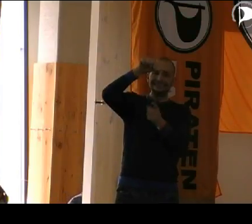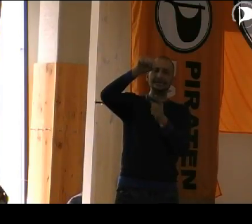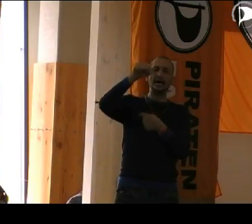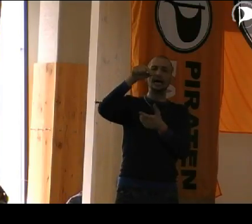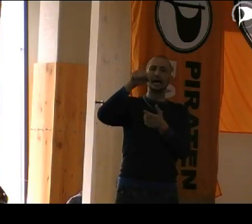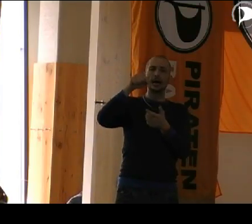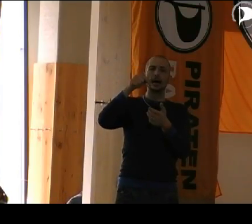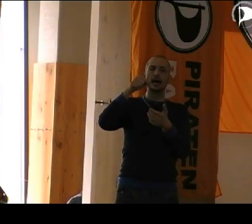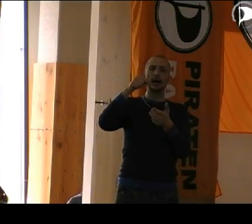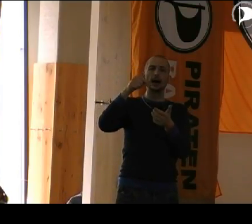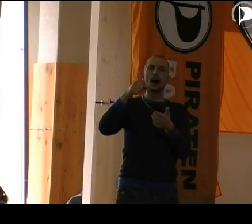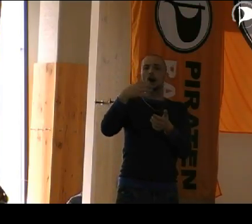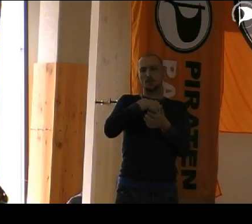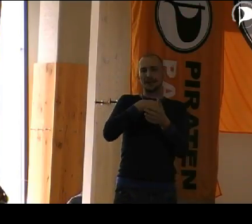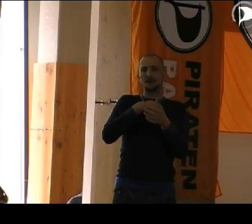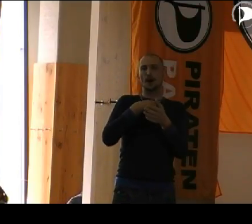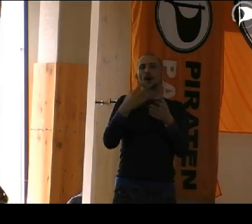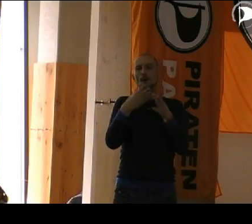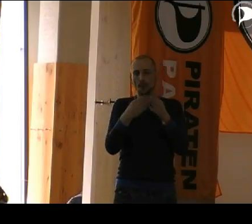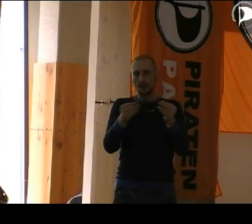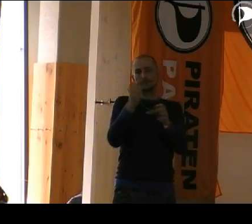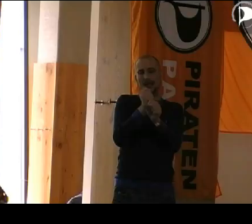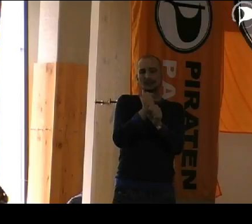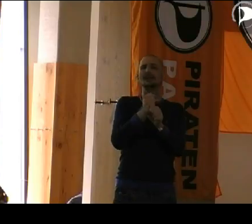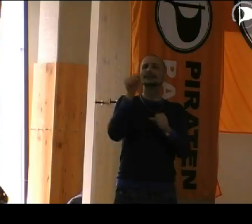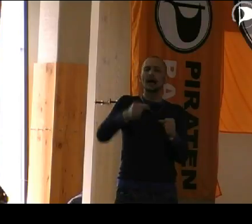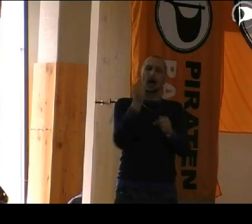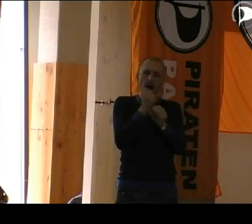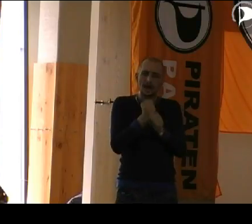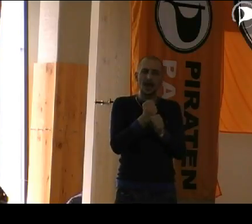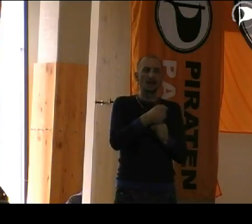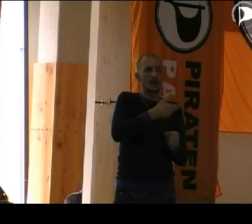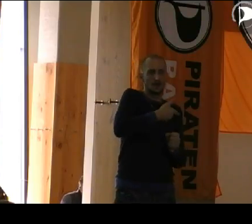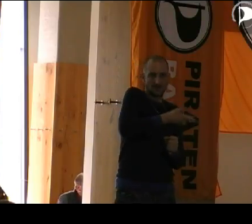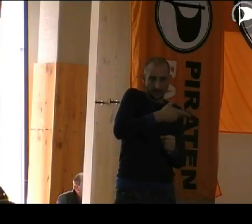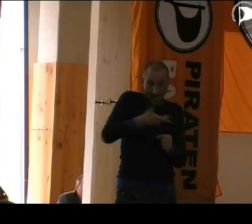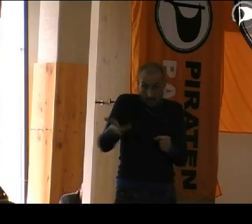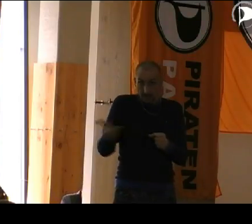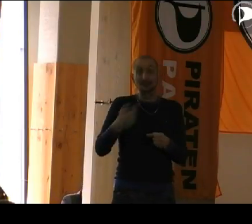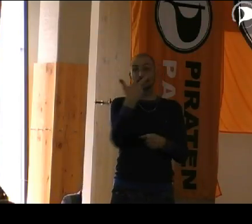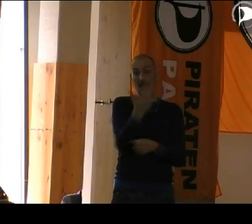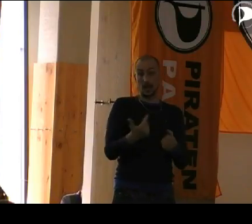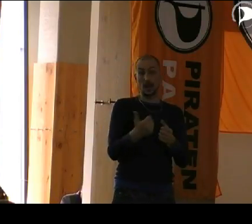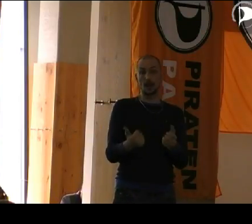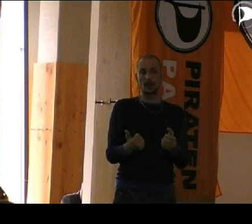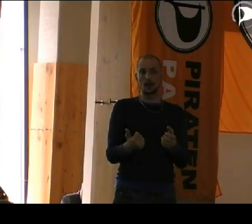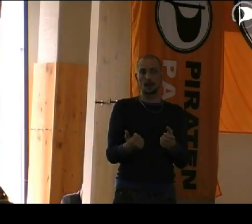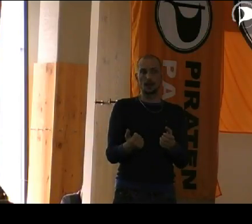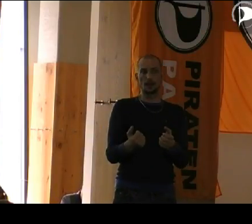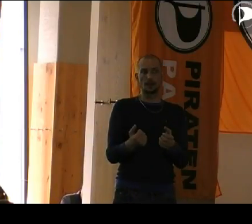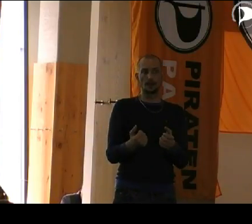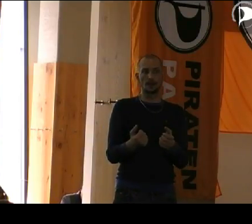die hier arbeiten zu verteilen vor allem durch drei stellvertreter die man auch wirklich kaum